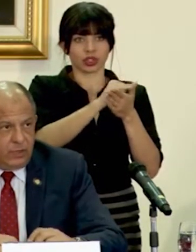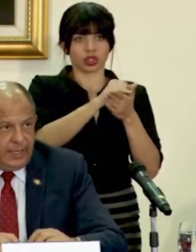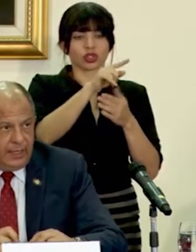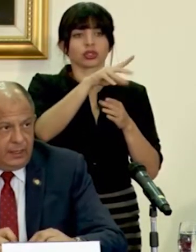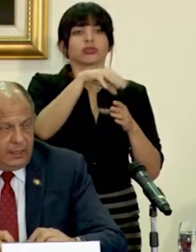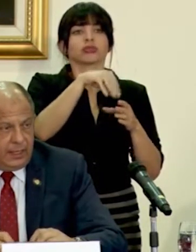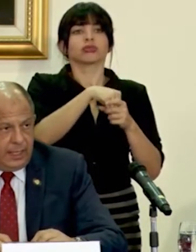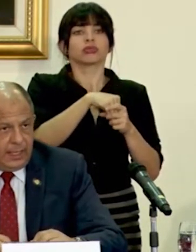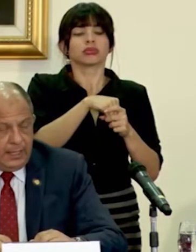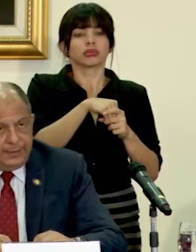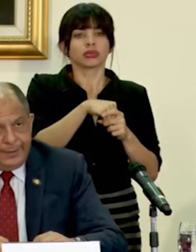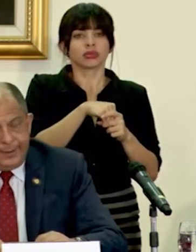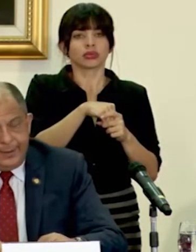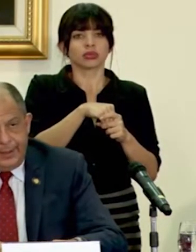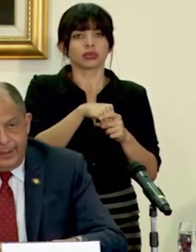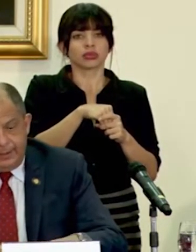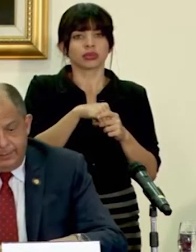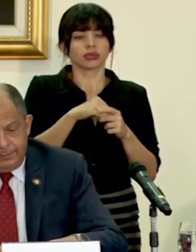participando en